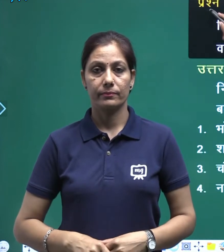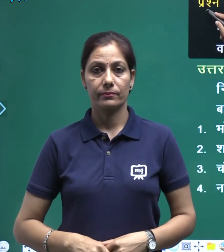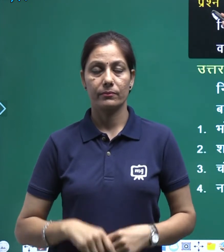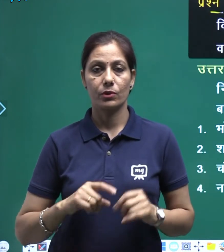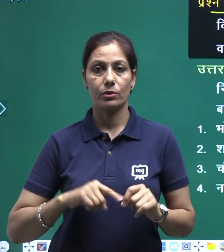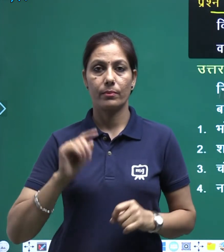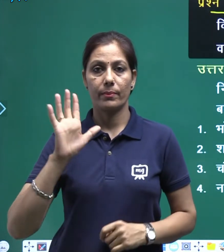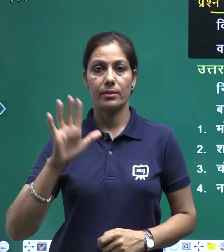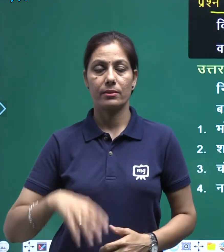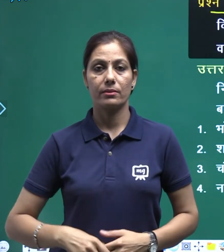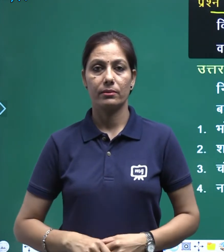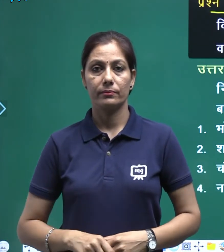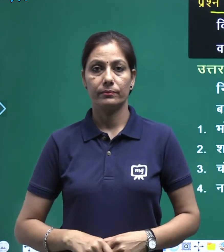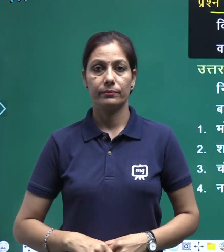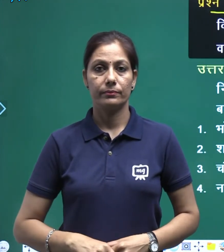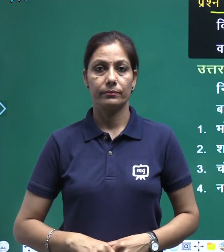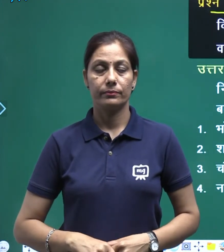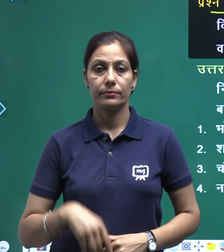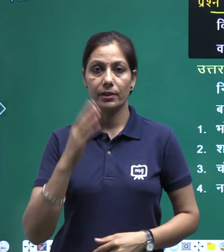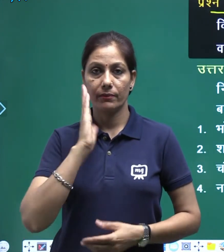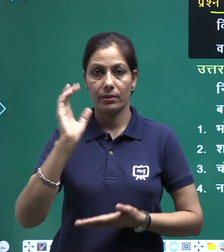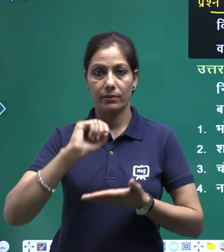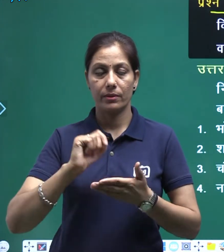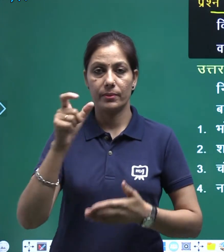प्रश्न 5, कवि ने